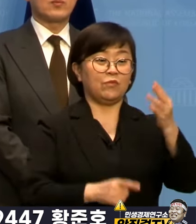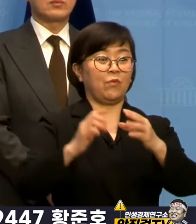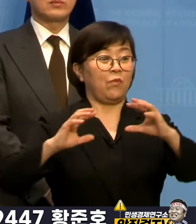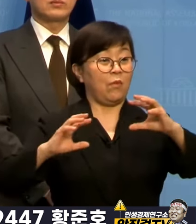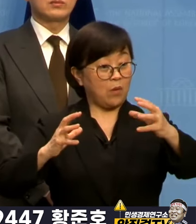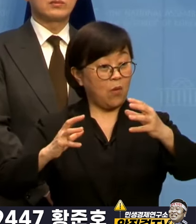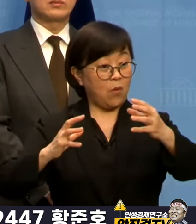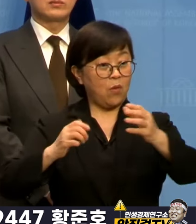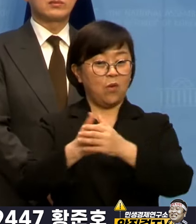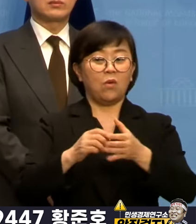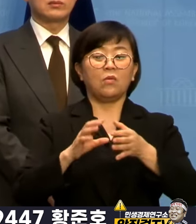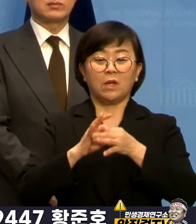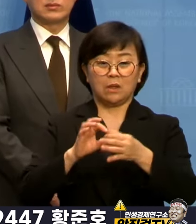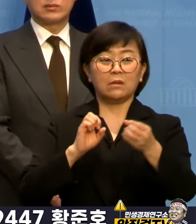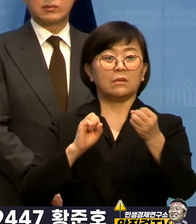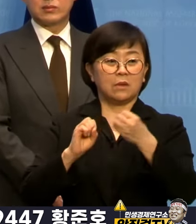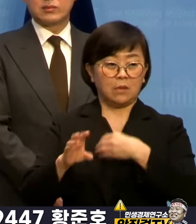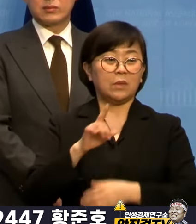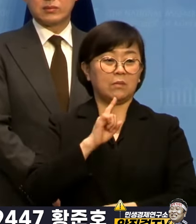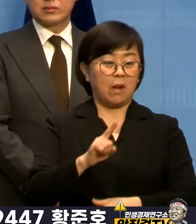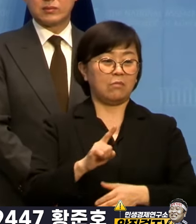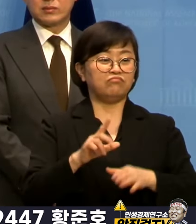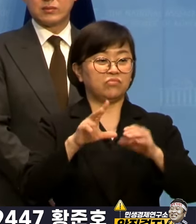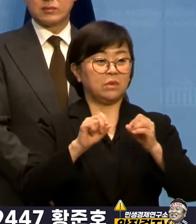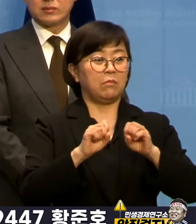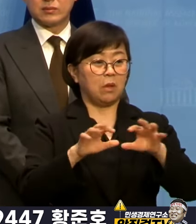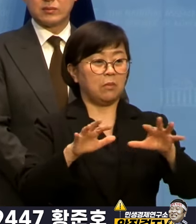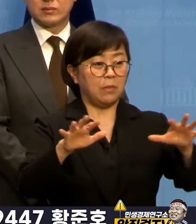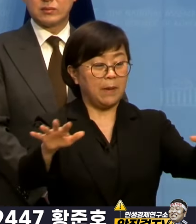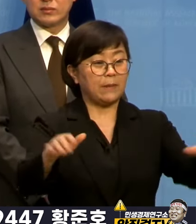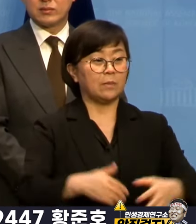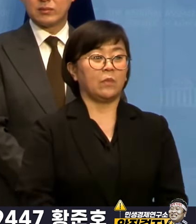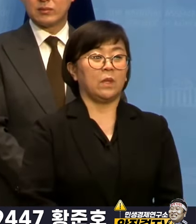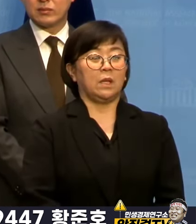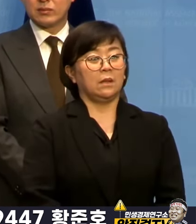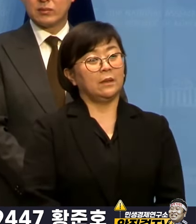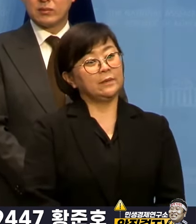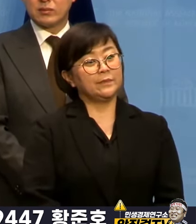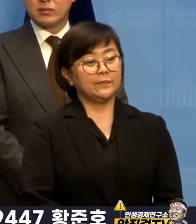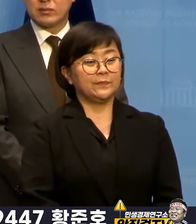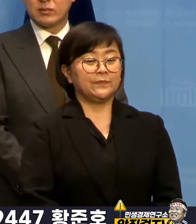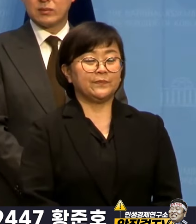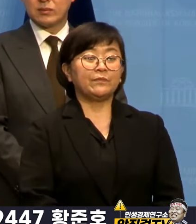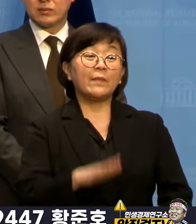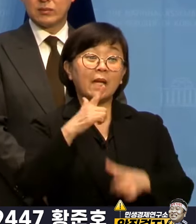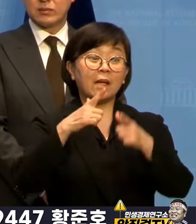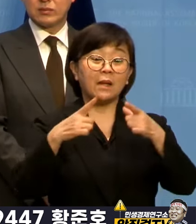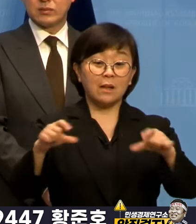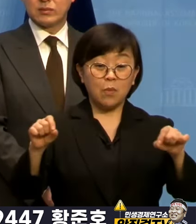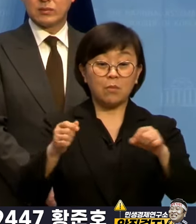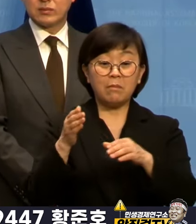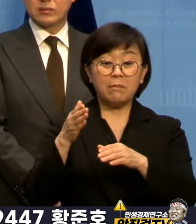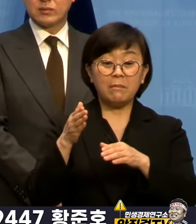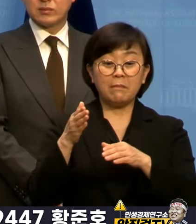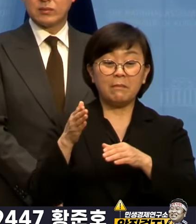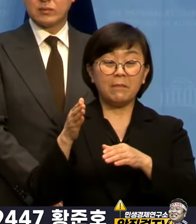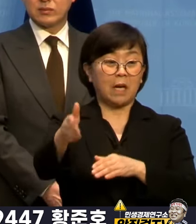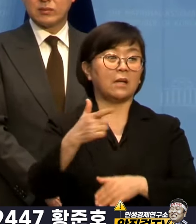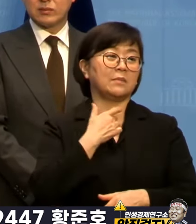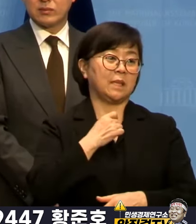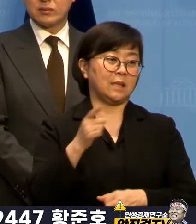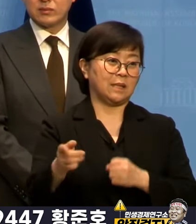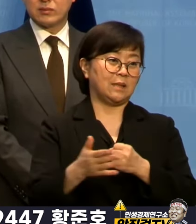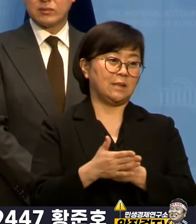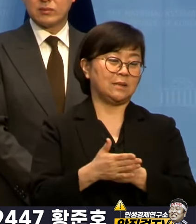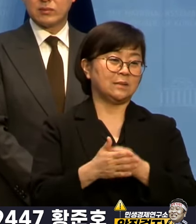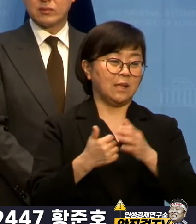애교관계의 화담이라고 해갖고 파문을 일으켰습니다. 완전히 뭐 이런 친일파를 넘어가지고 일본 지역자 앞장이냐